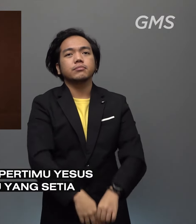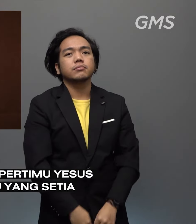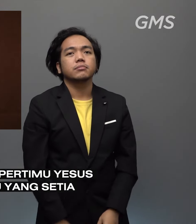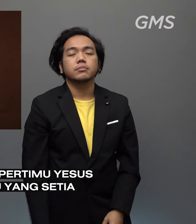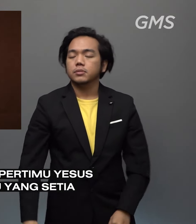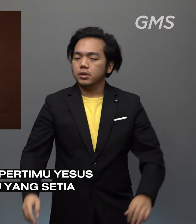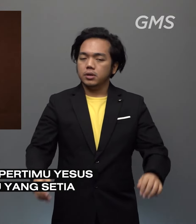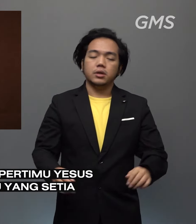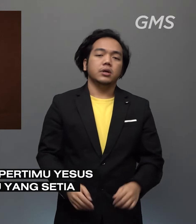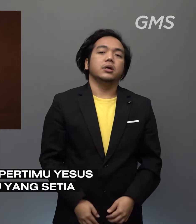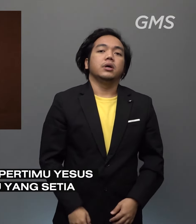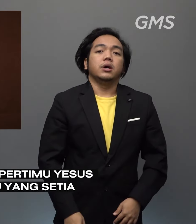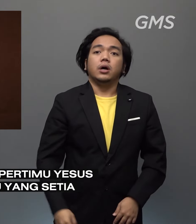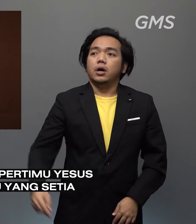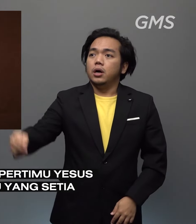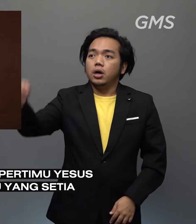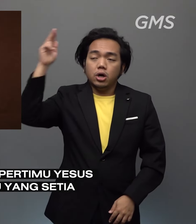Tiada